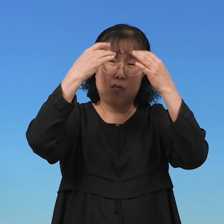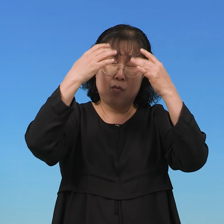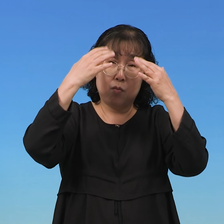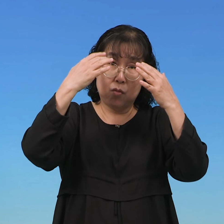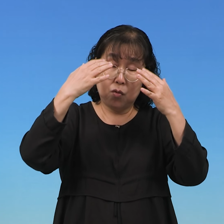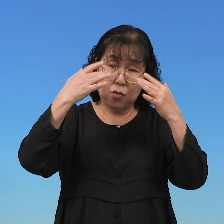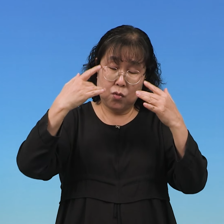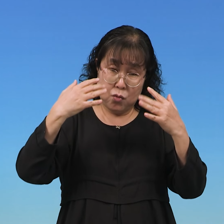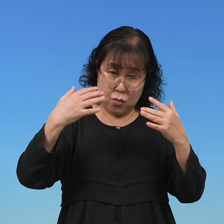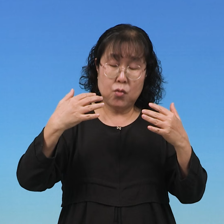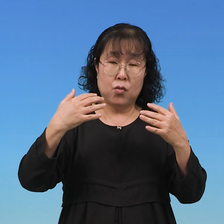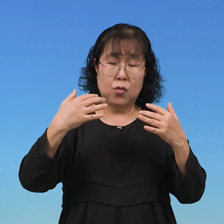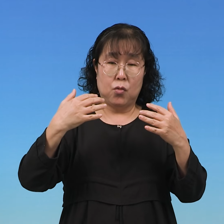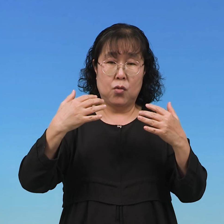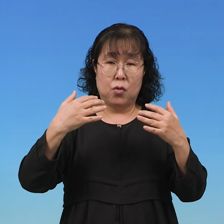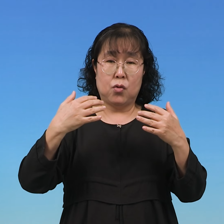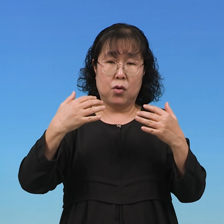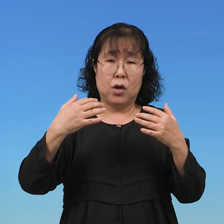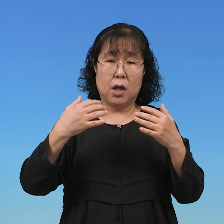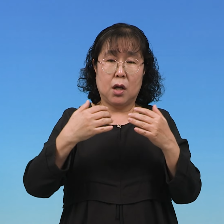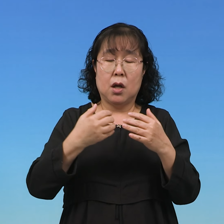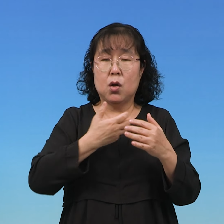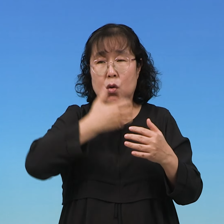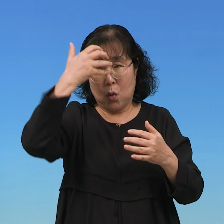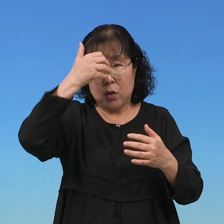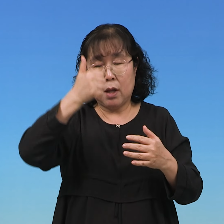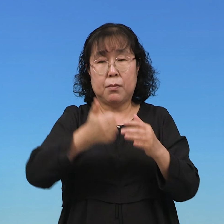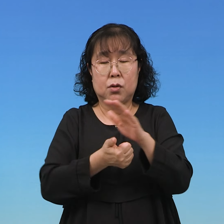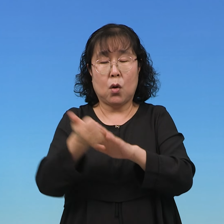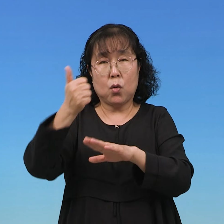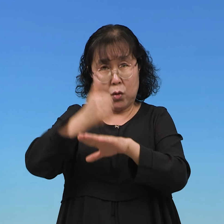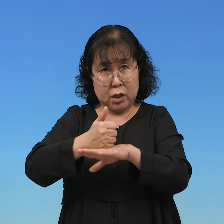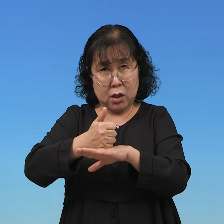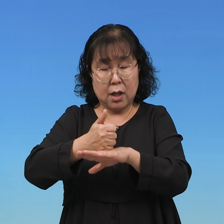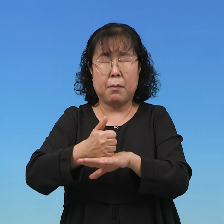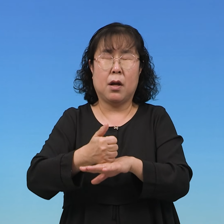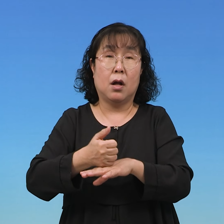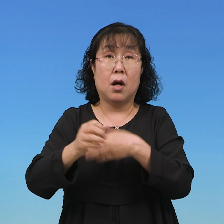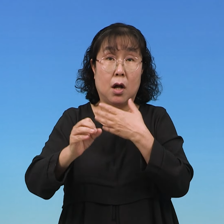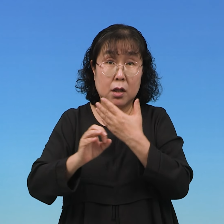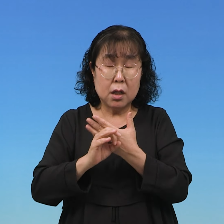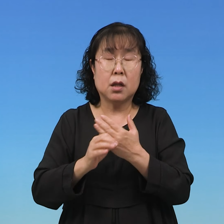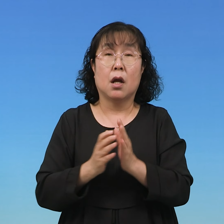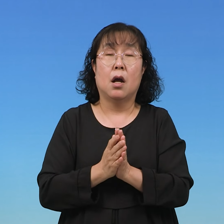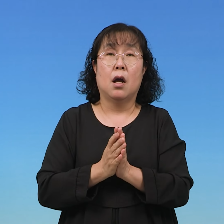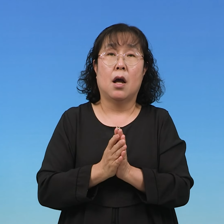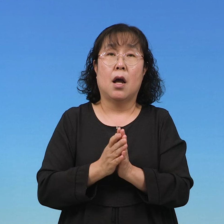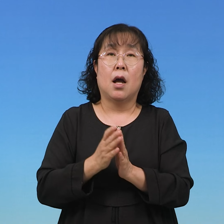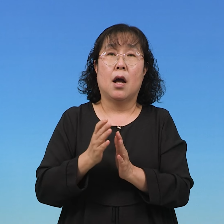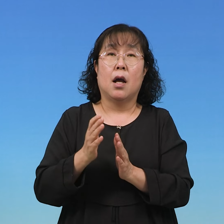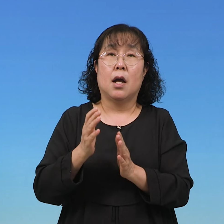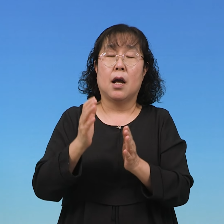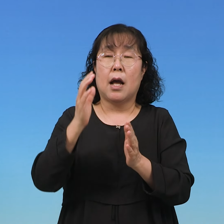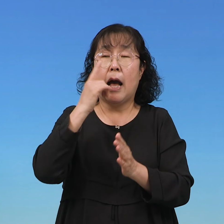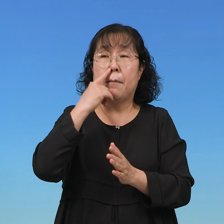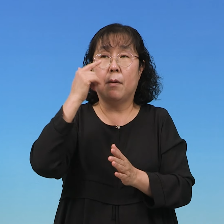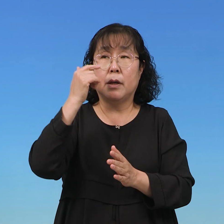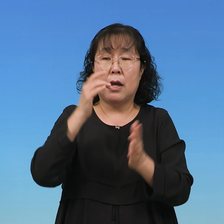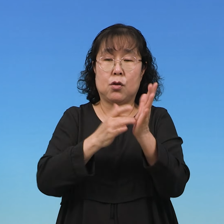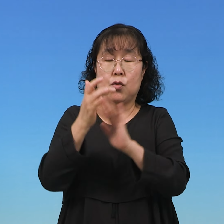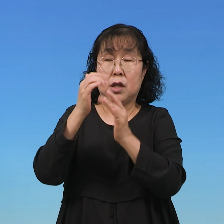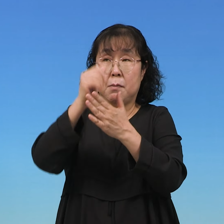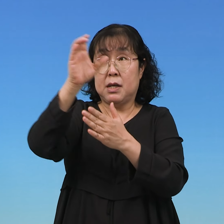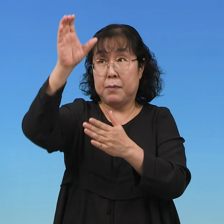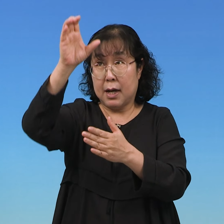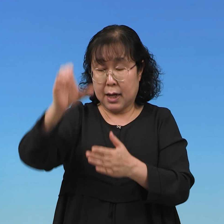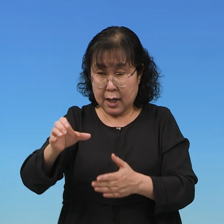그 아버지의 눈물이 대가 지불이 된다면 오늘 그리스도의 십자가가 우리로 하여금 그 은혜의 길로 인도해